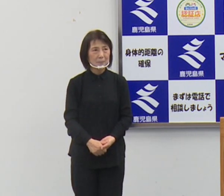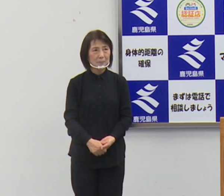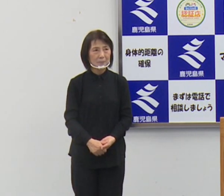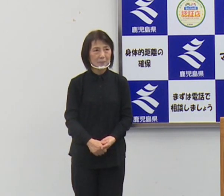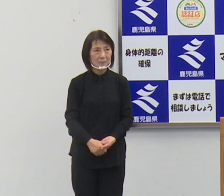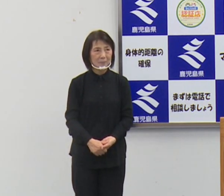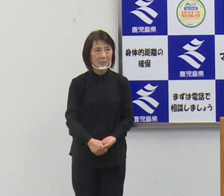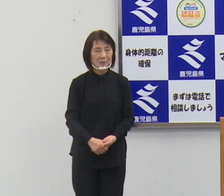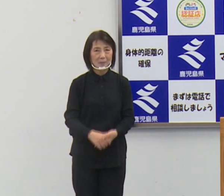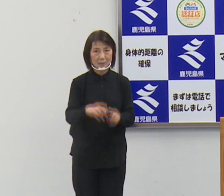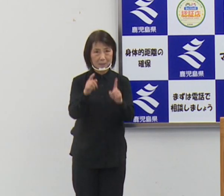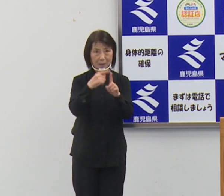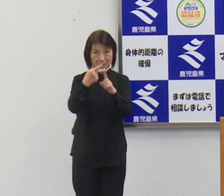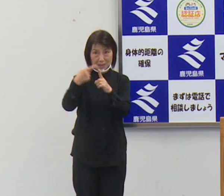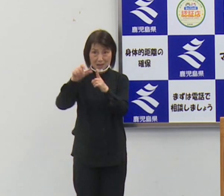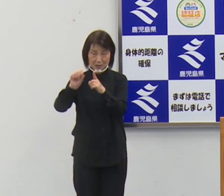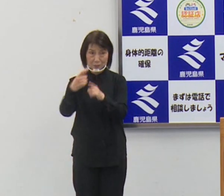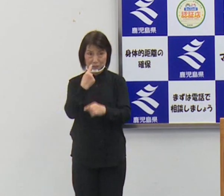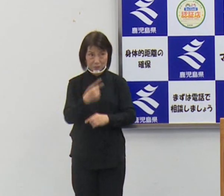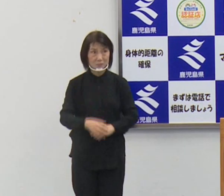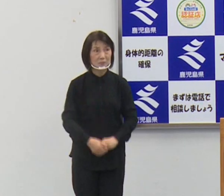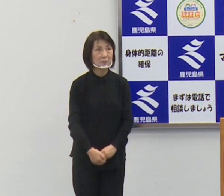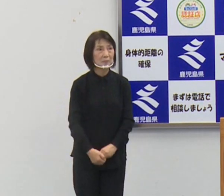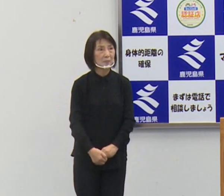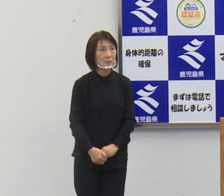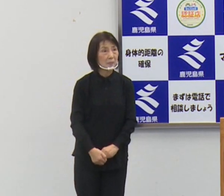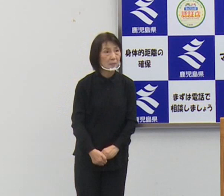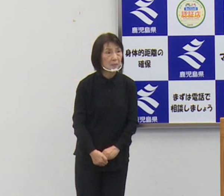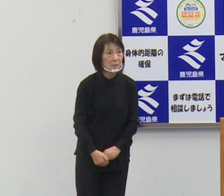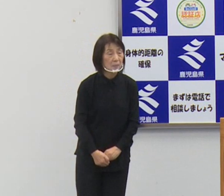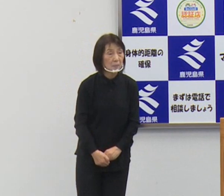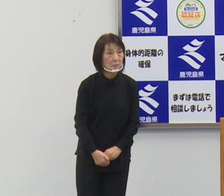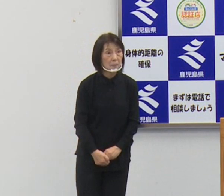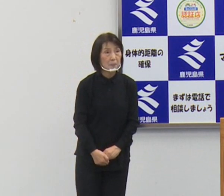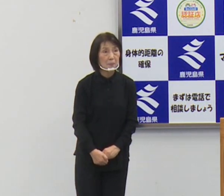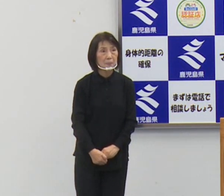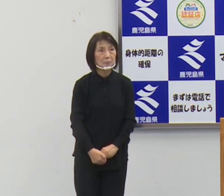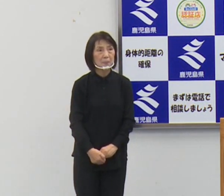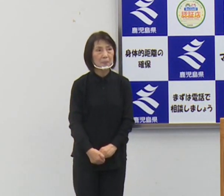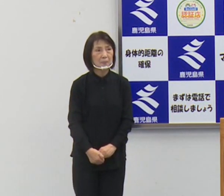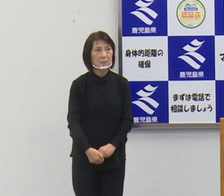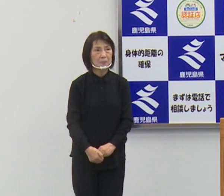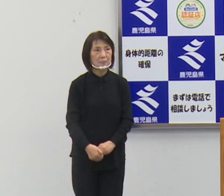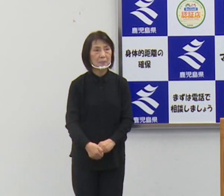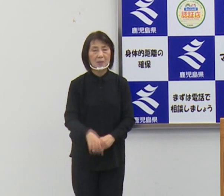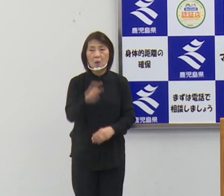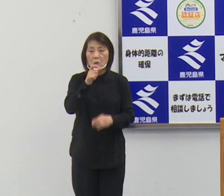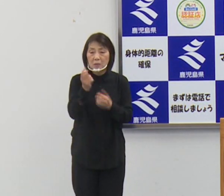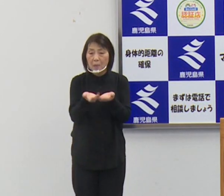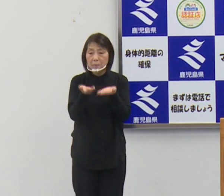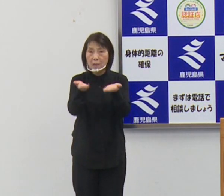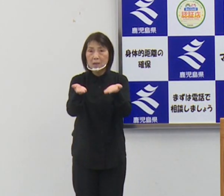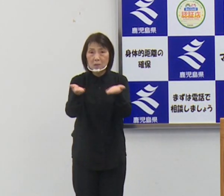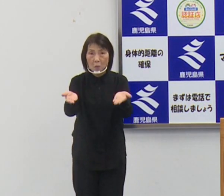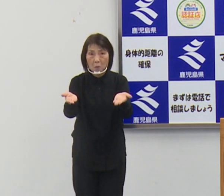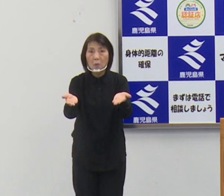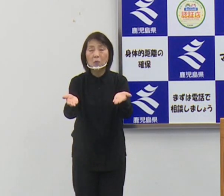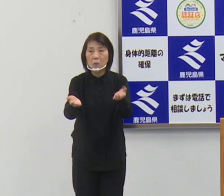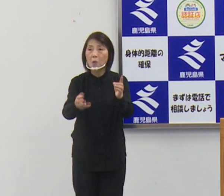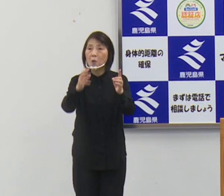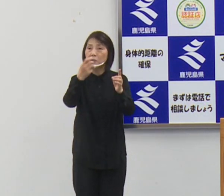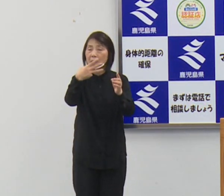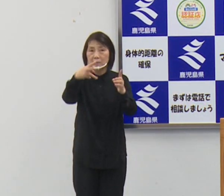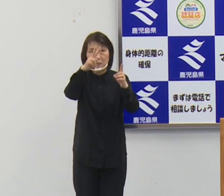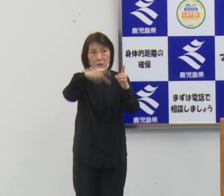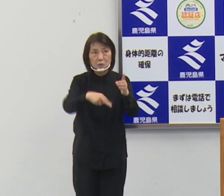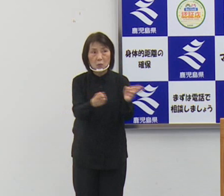たびたびすみません、 KYT 水吉です。すみません、ごめんなさい、酒類の提供の第三者認証の部分なんですけれども、